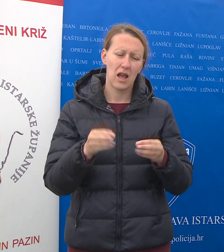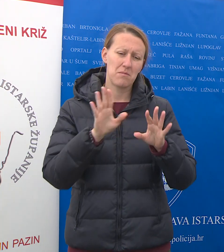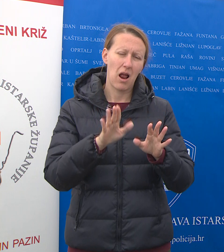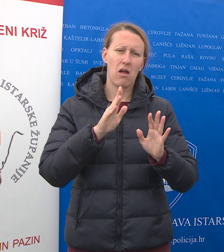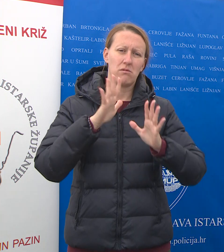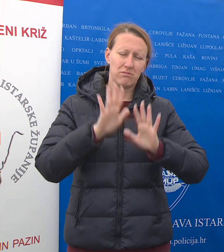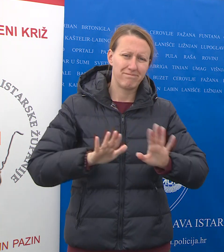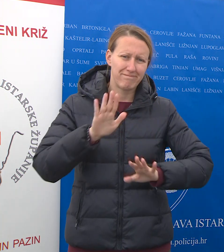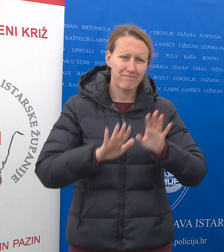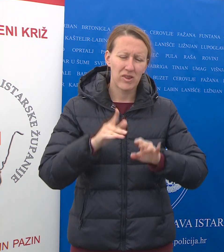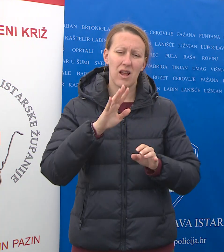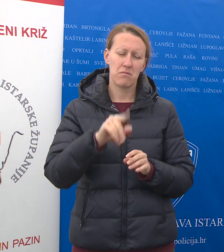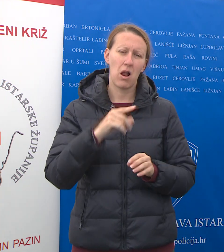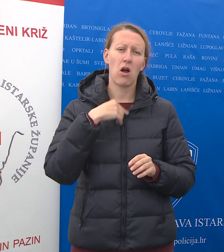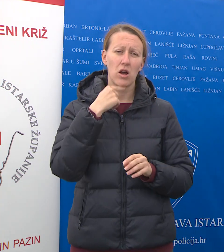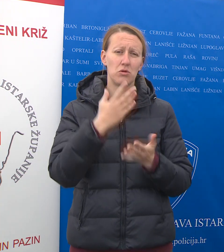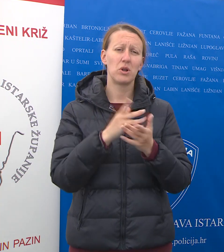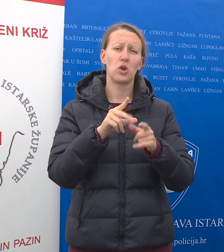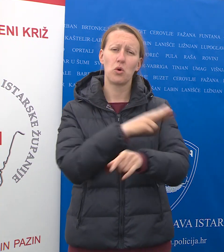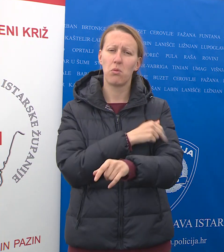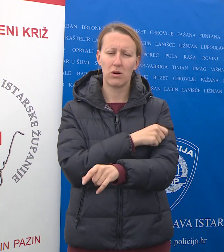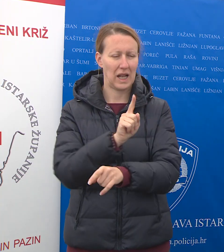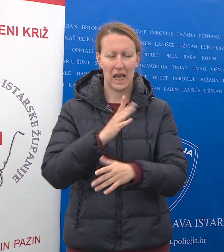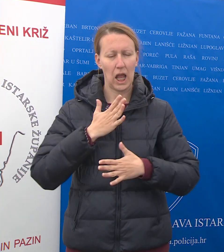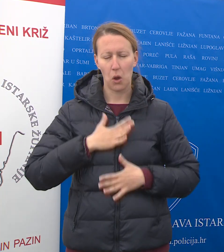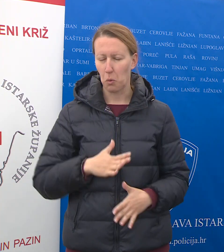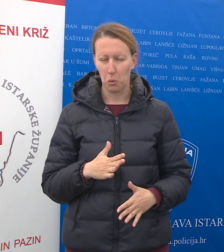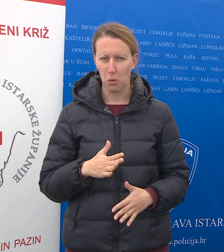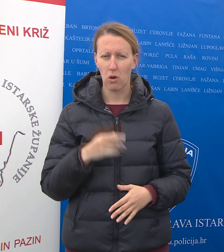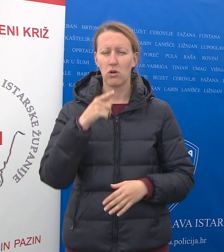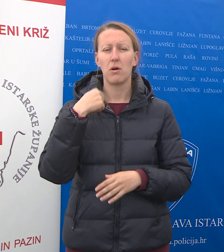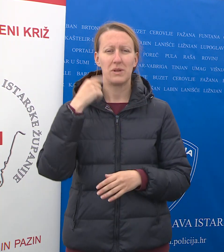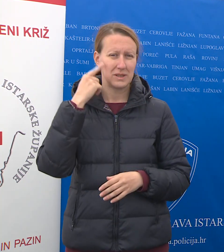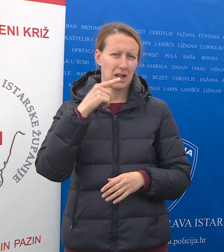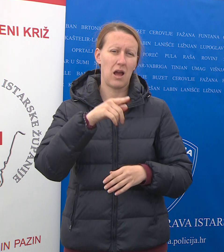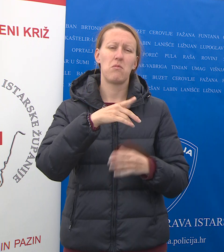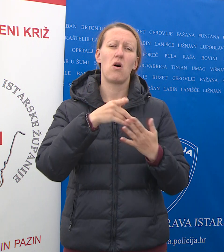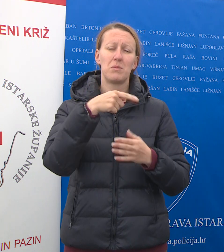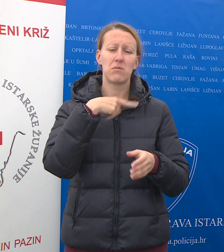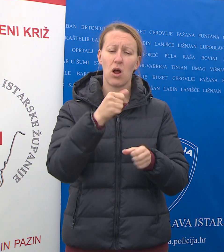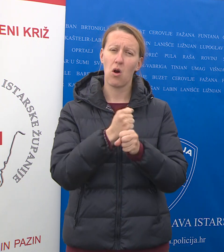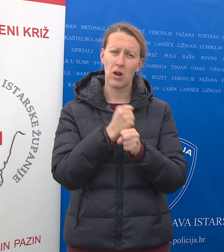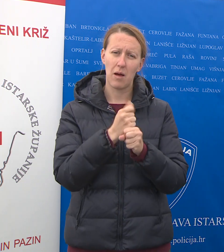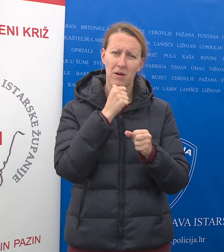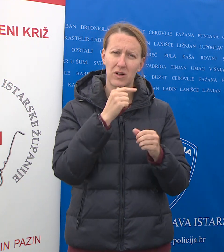jer naglasit ću još jedan put, biti u bolnici nije ugodno, mi smo tako napravili i